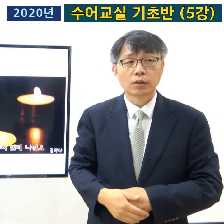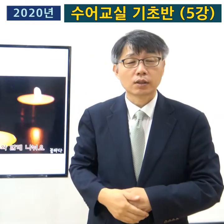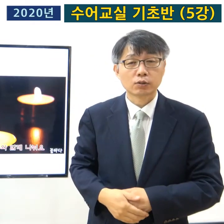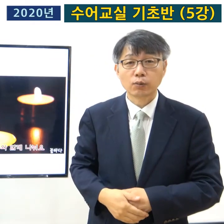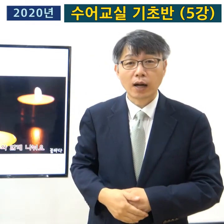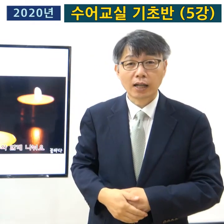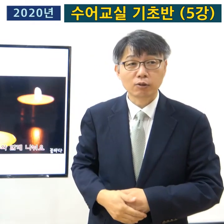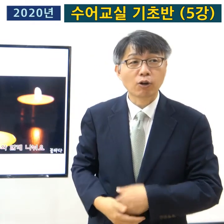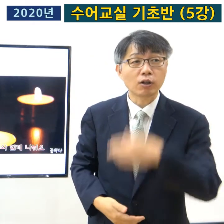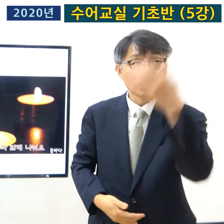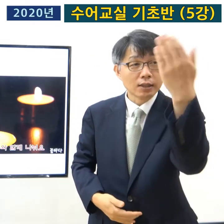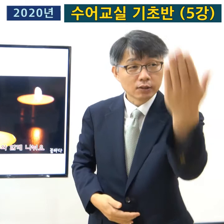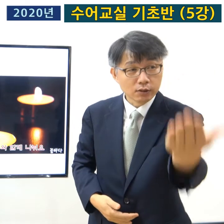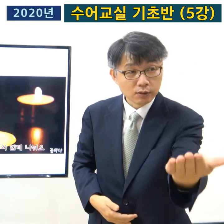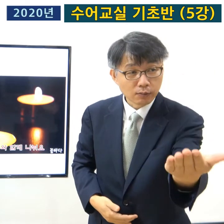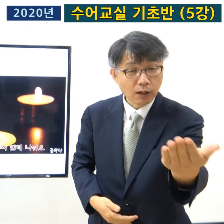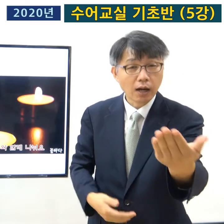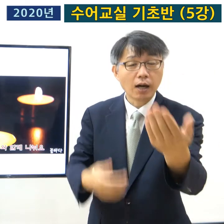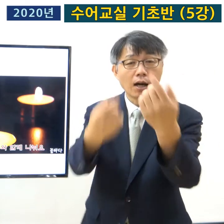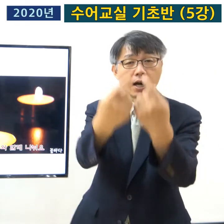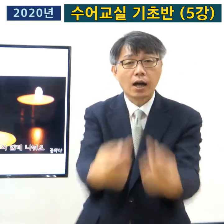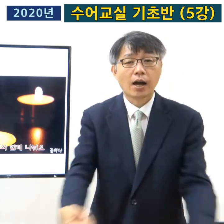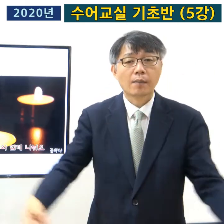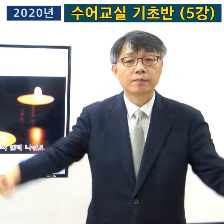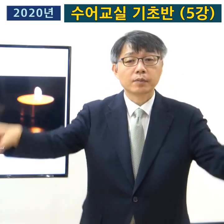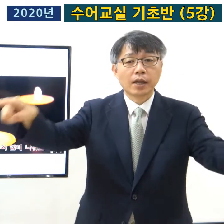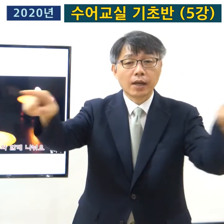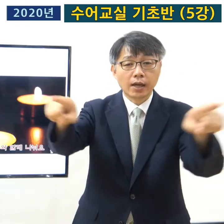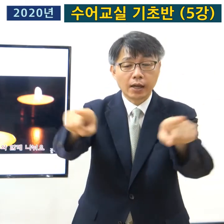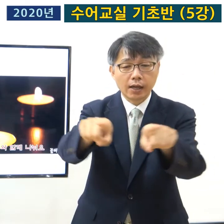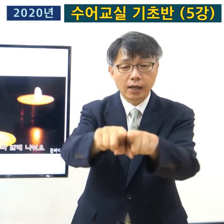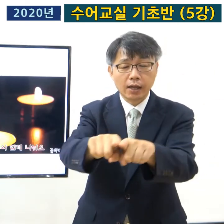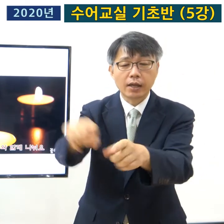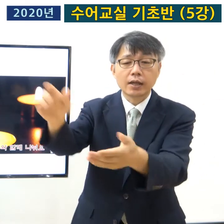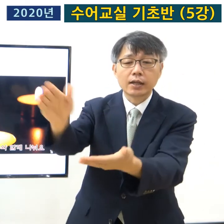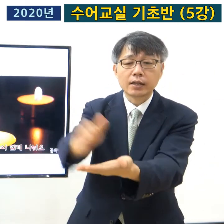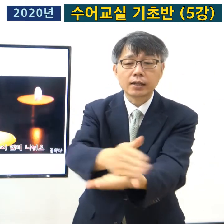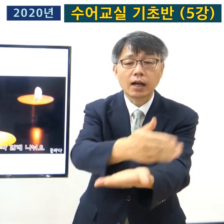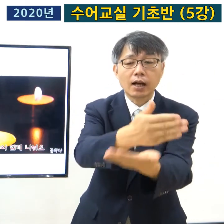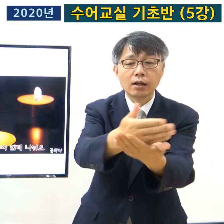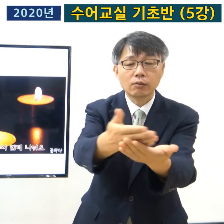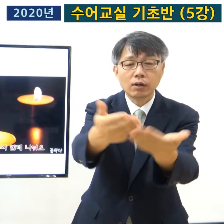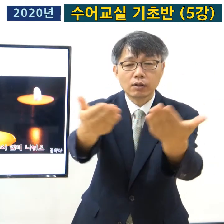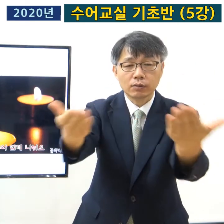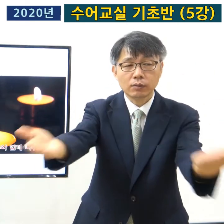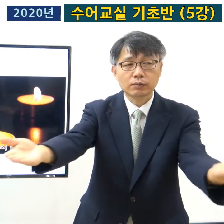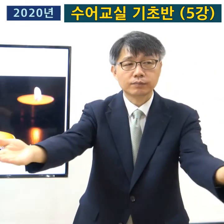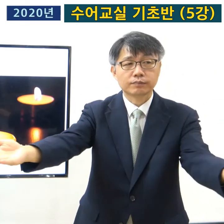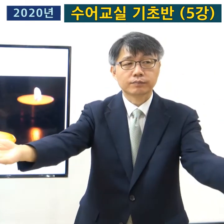즐거움도 수화가 아니고 주와 함께 나눠요.